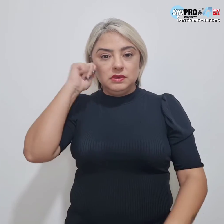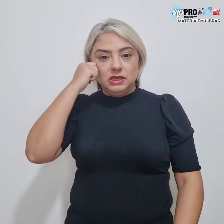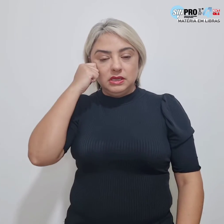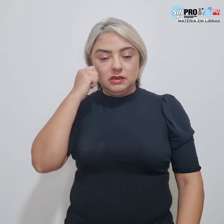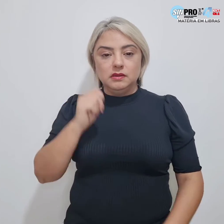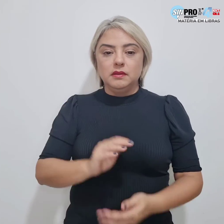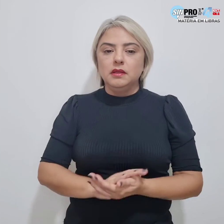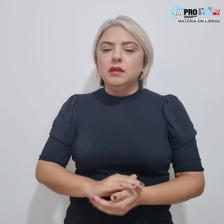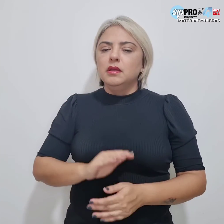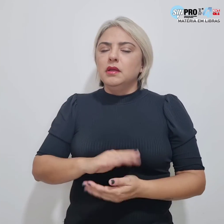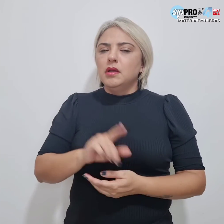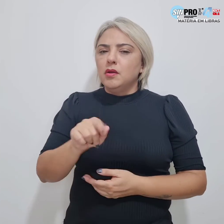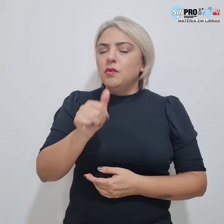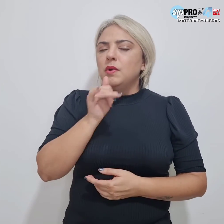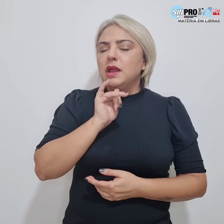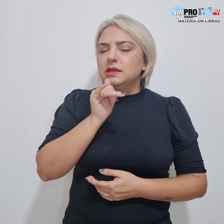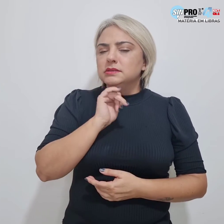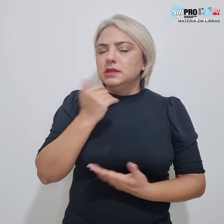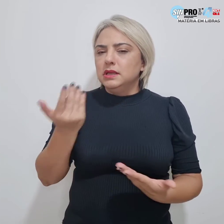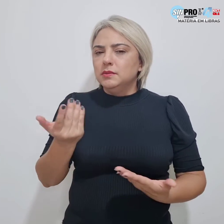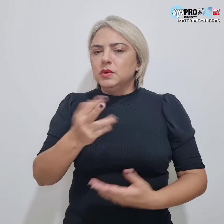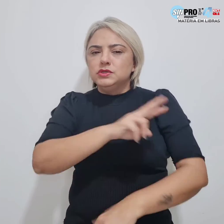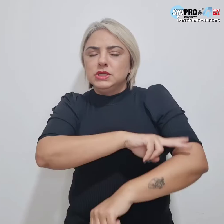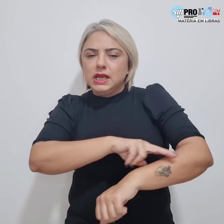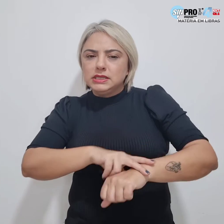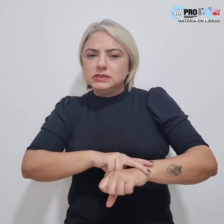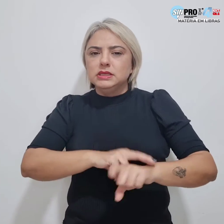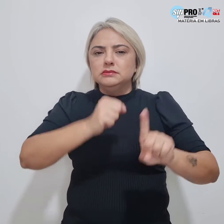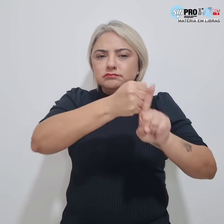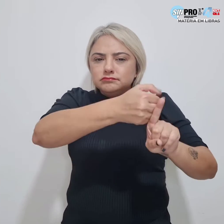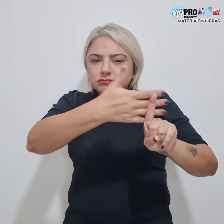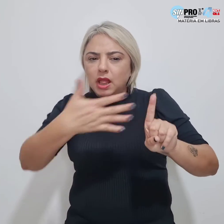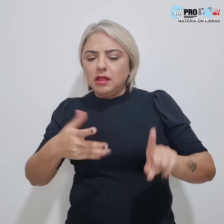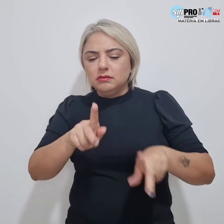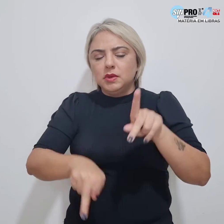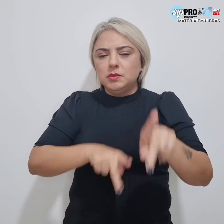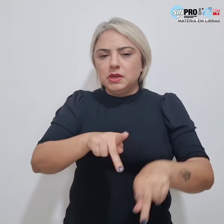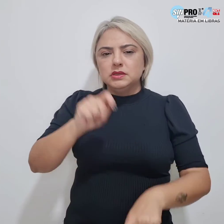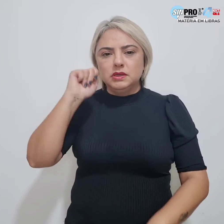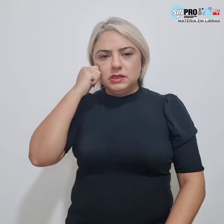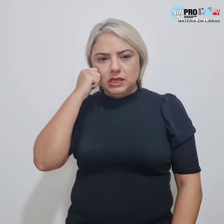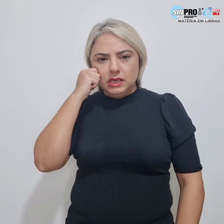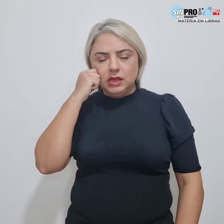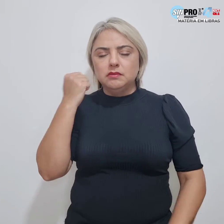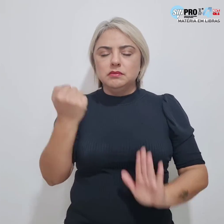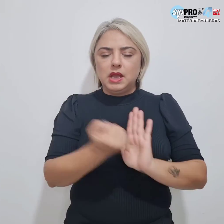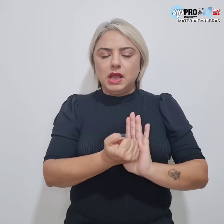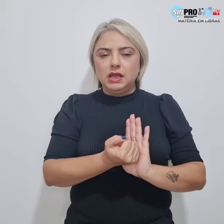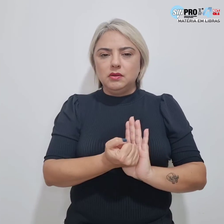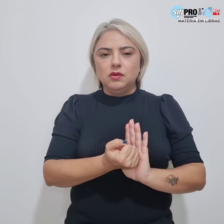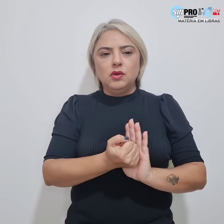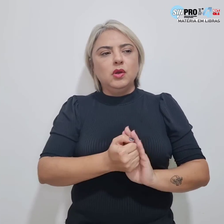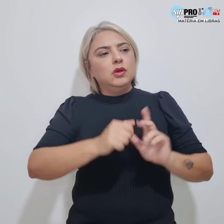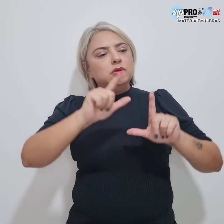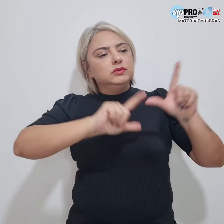O mais recente capítulo de racismo e genocídio da população negra marcou os noticiários